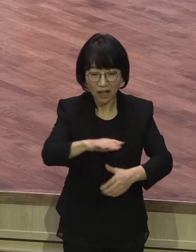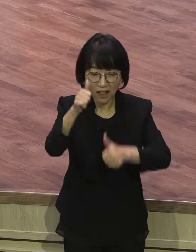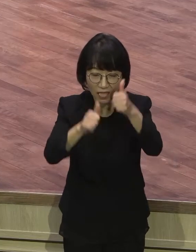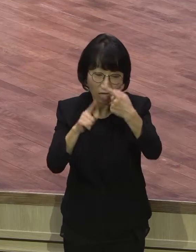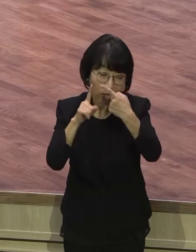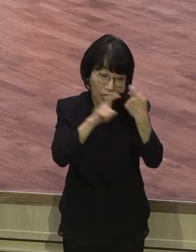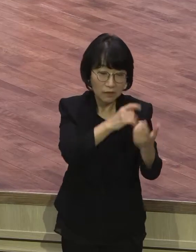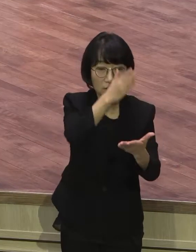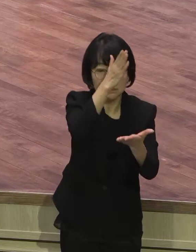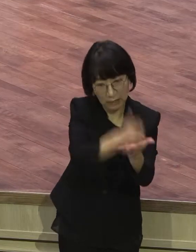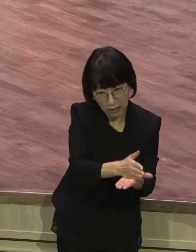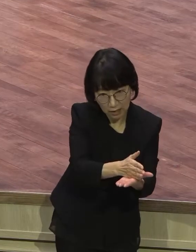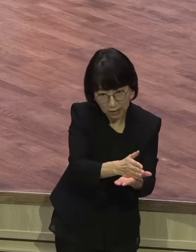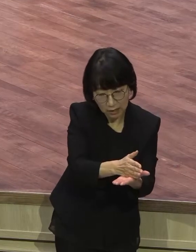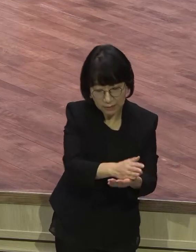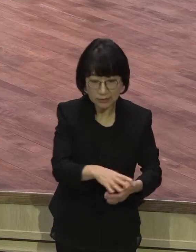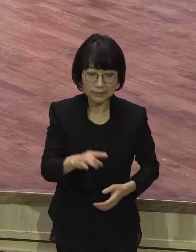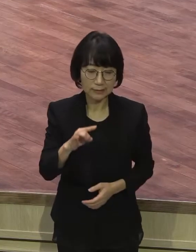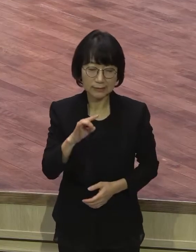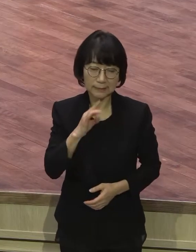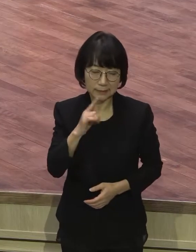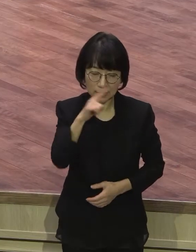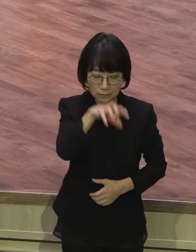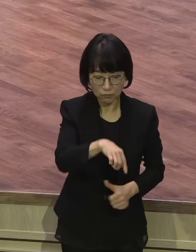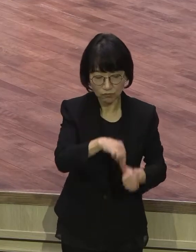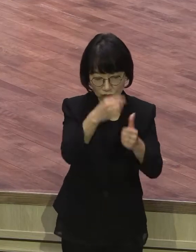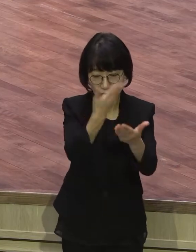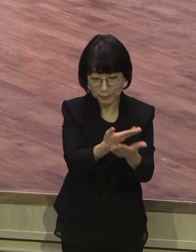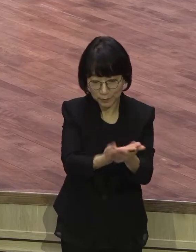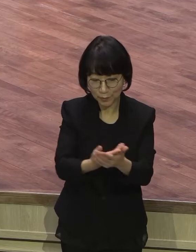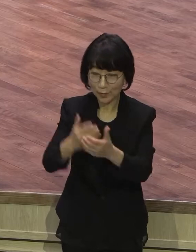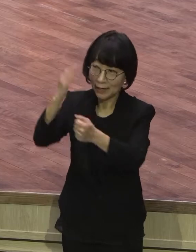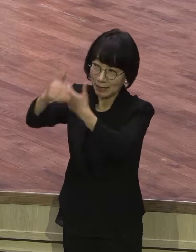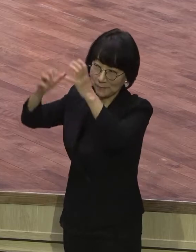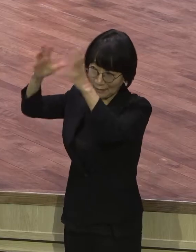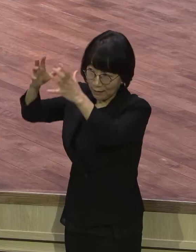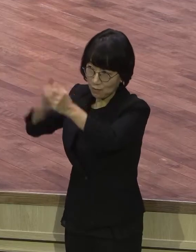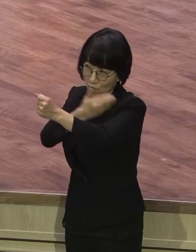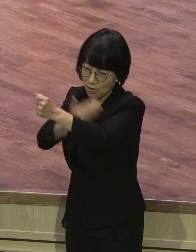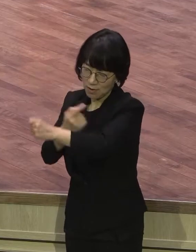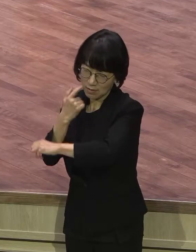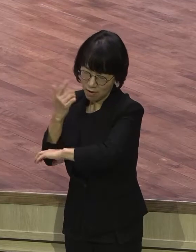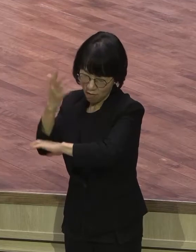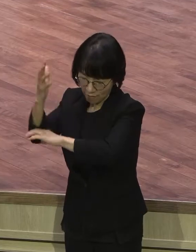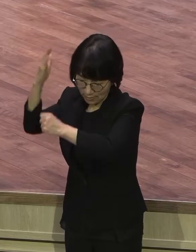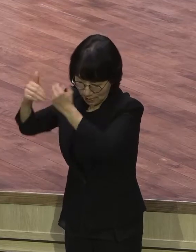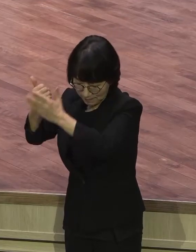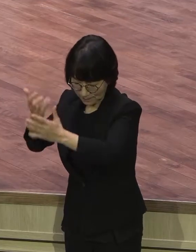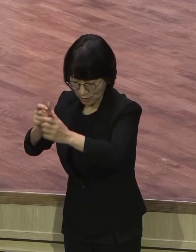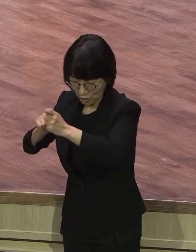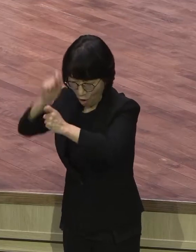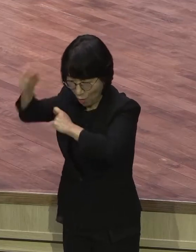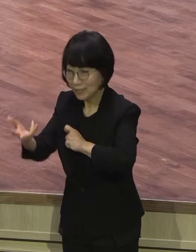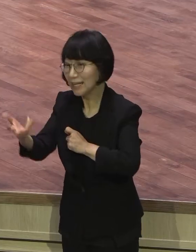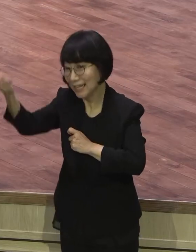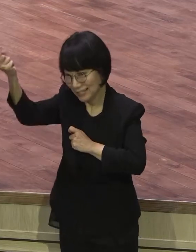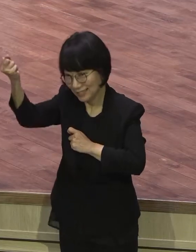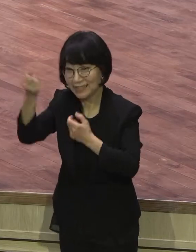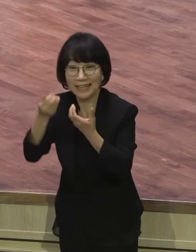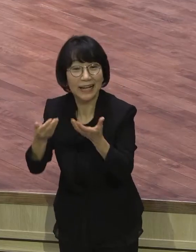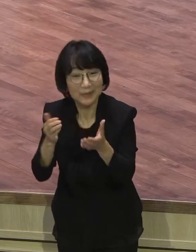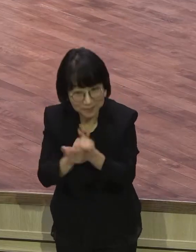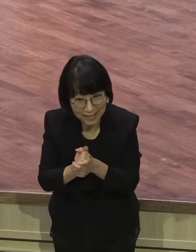들게 하지 마옵시고 다만 악에서 구하옵소서. 나라와 권세와 영광이 아버지께 영원히 있사옵나이다.